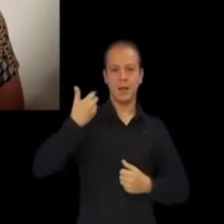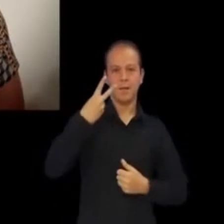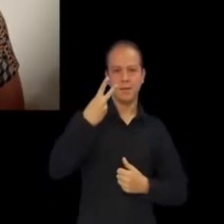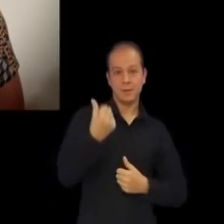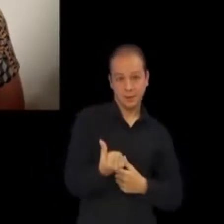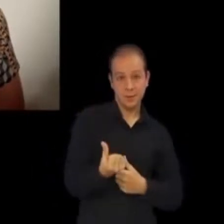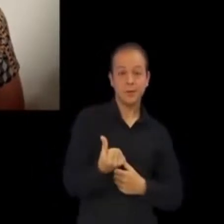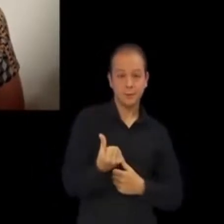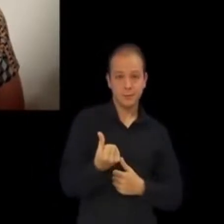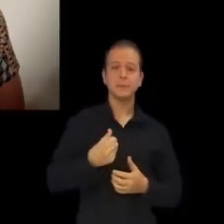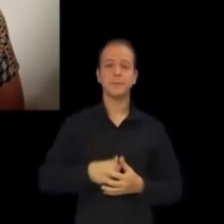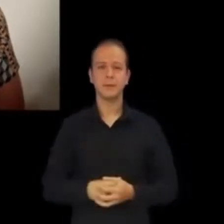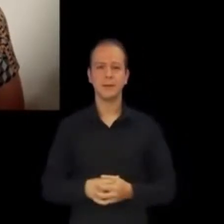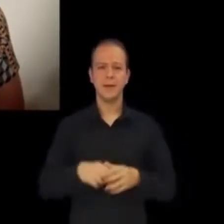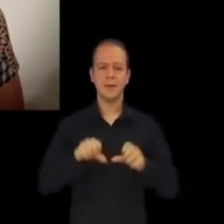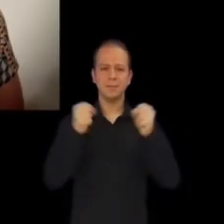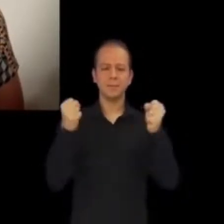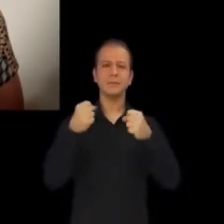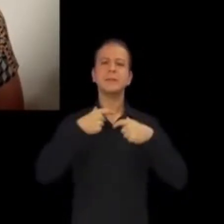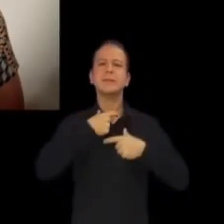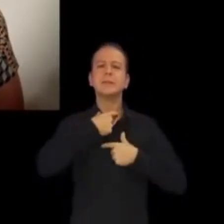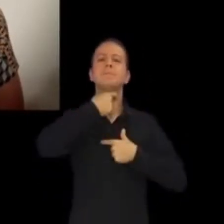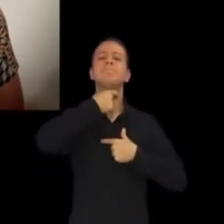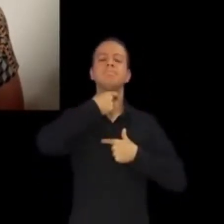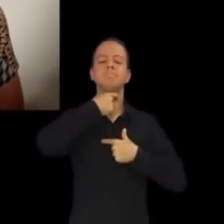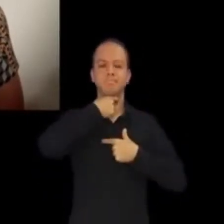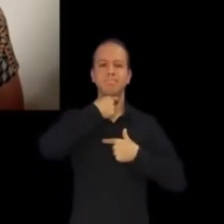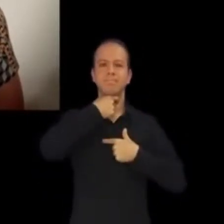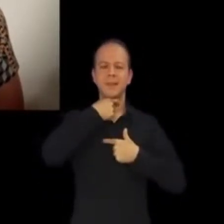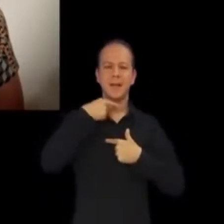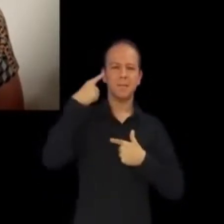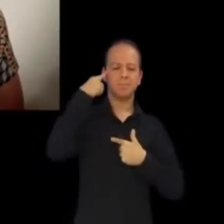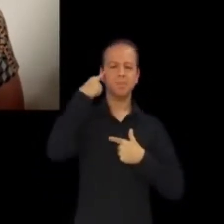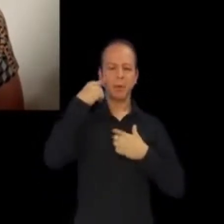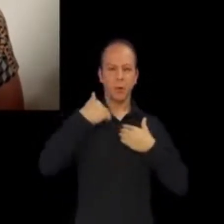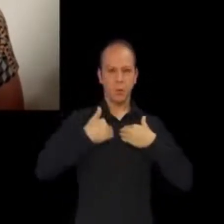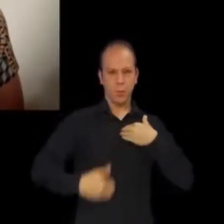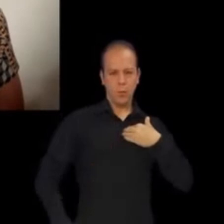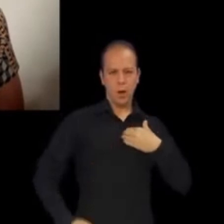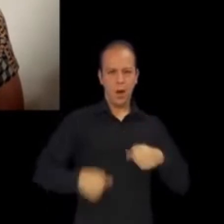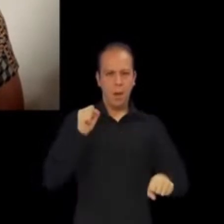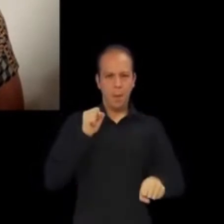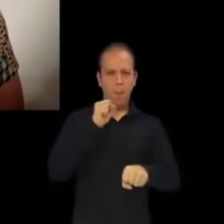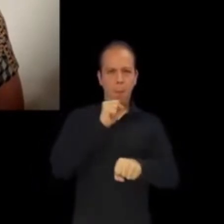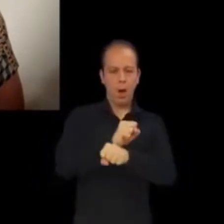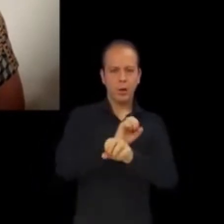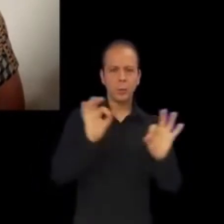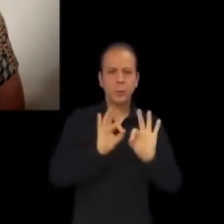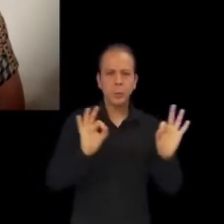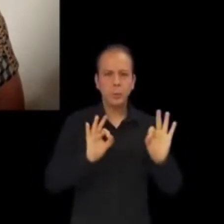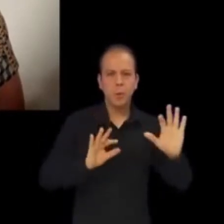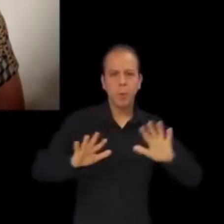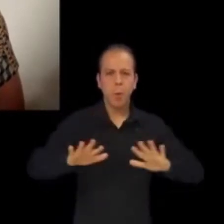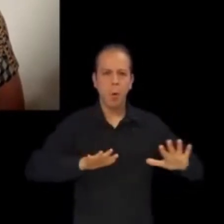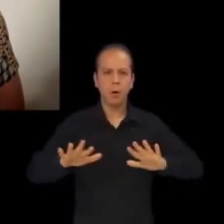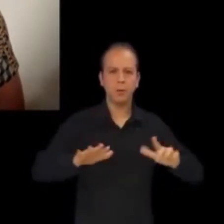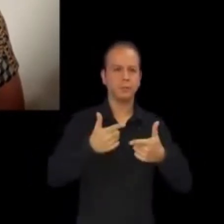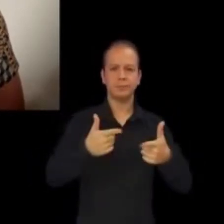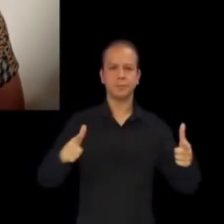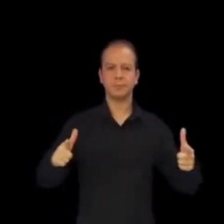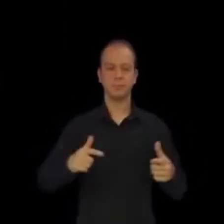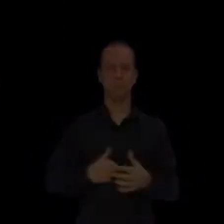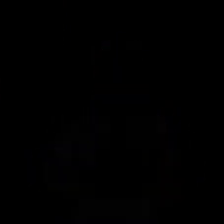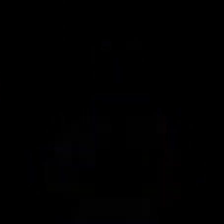26 anos. Mara Gabrilli. E quebrei o pescoço. E aí eu fiquei quase que toda paralisada do pescoço